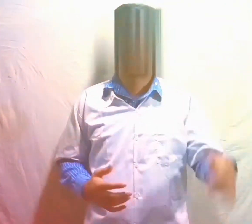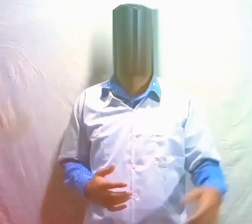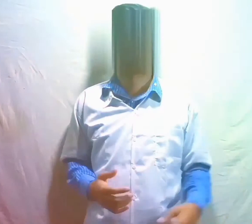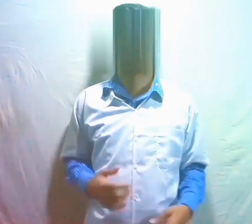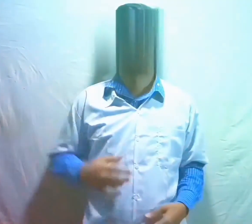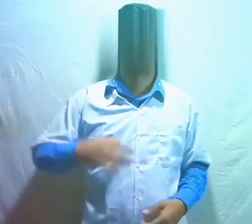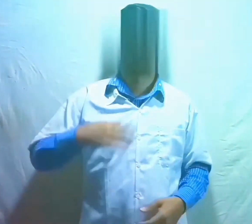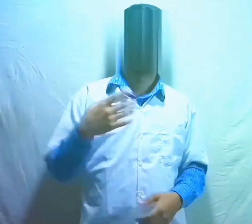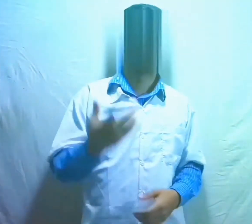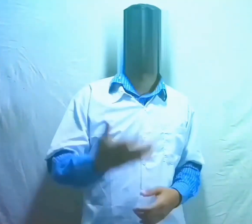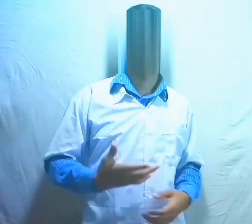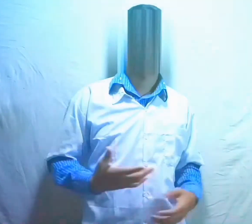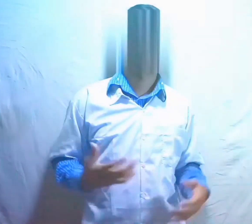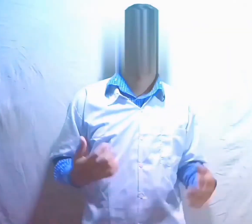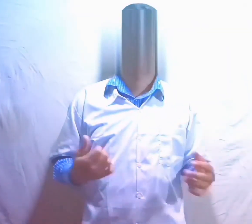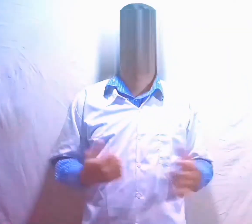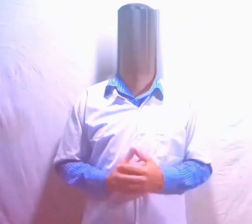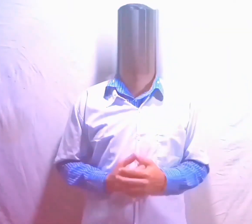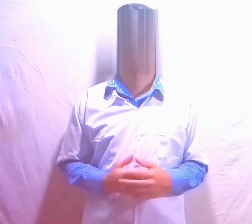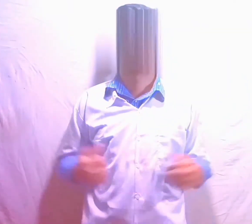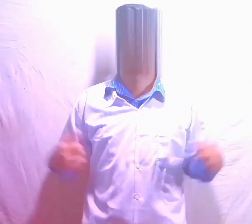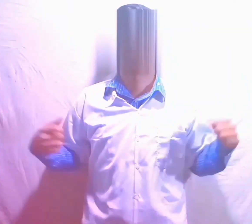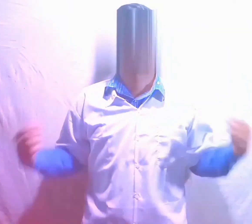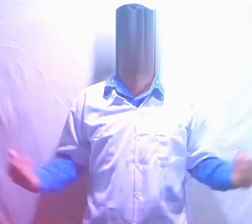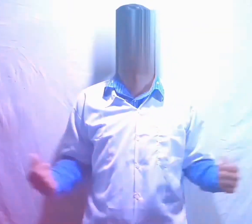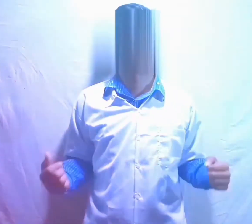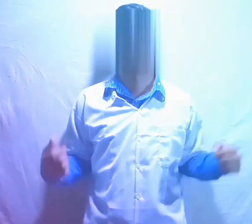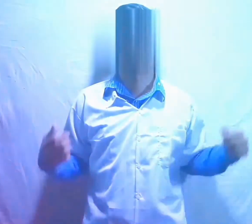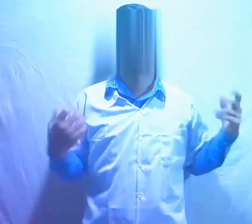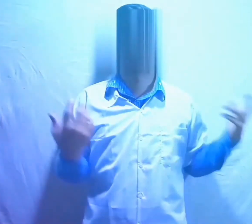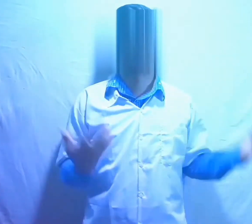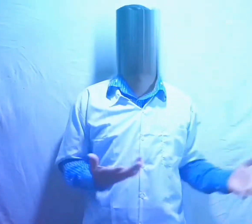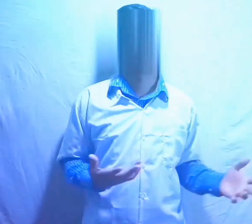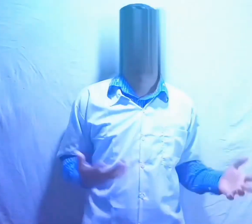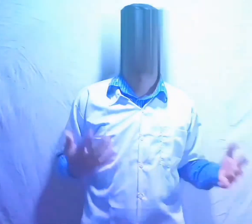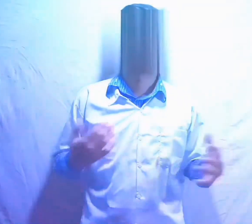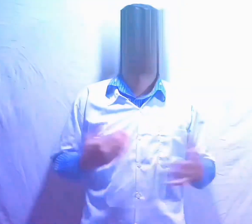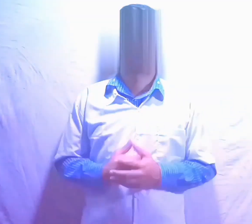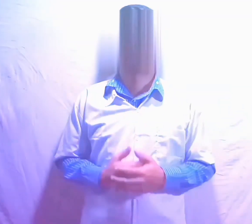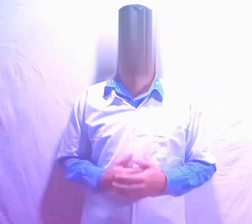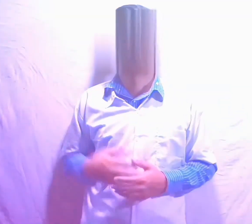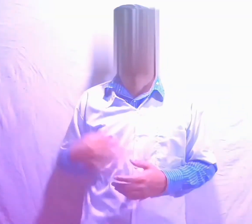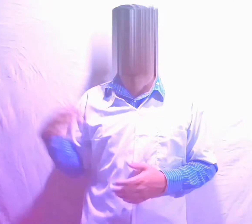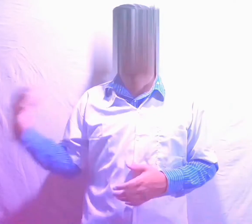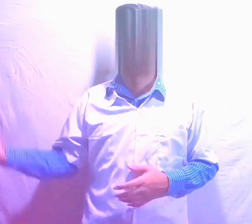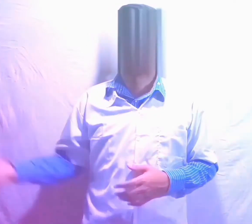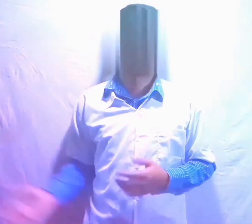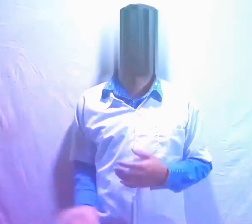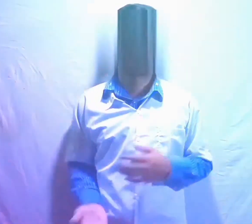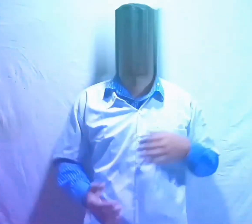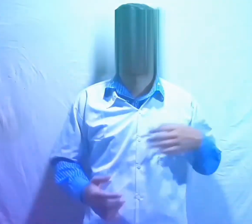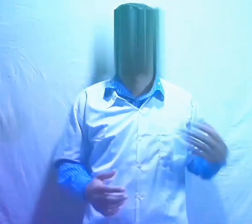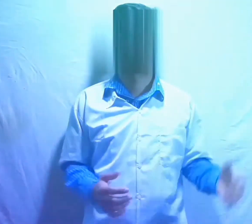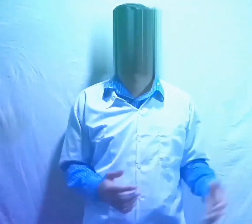কথা মনে রাখবেন, যাদের শরীর বেশি গরম অনুভূত হয় তারা ডাক্তারের পরামর্শ অনুযায়ী খেতে পারেন। এই